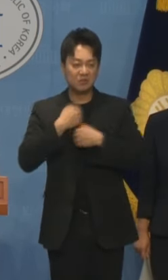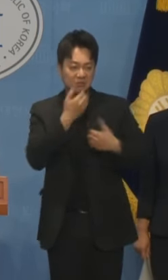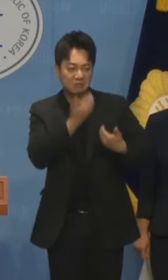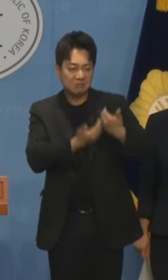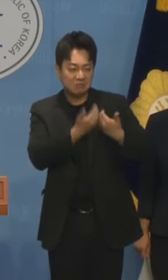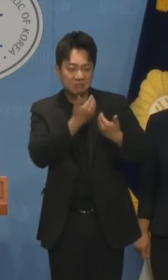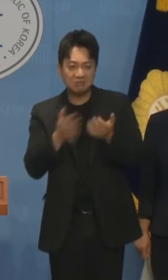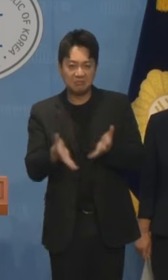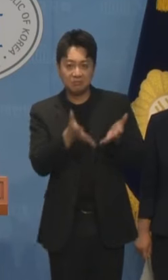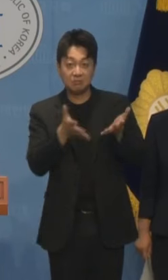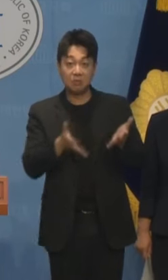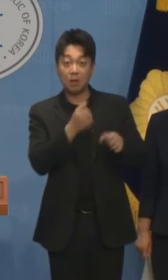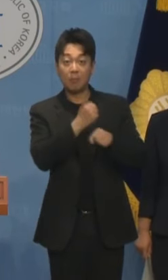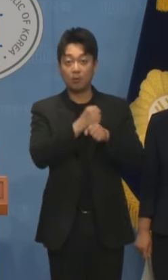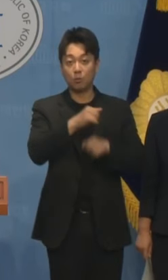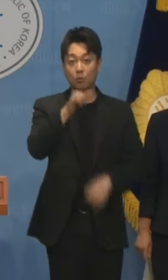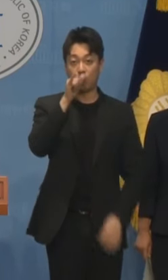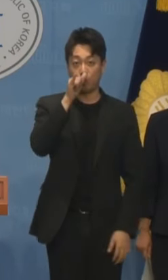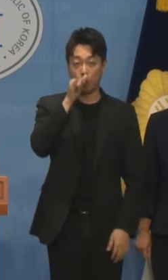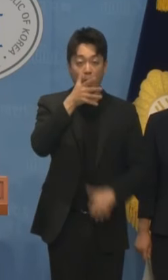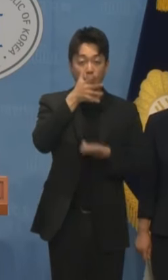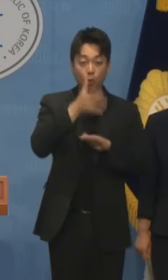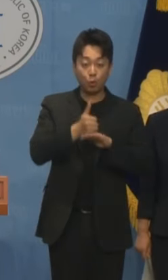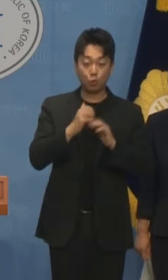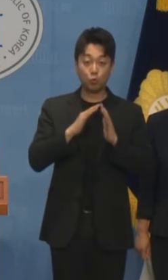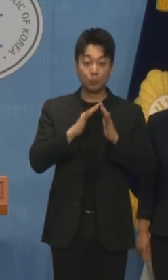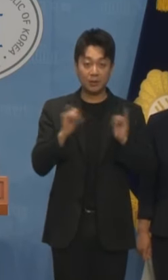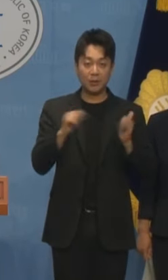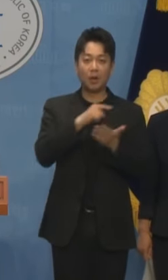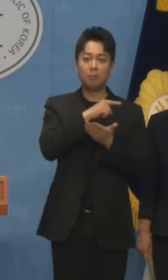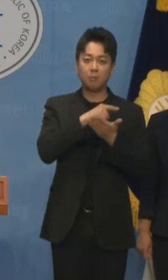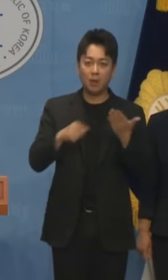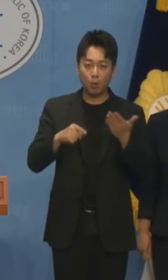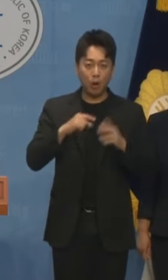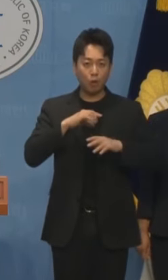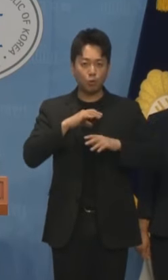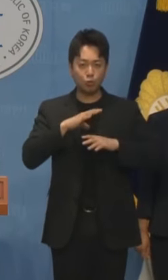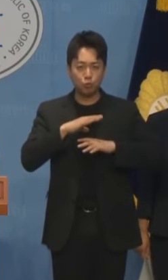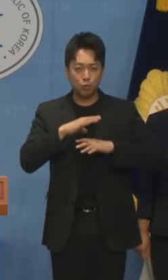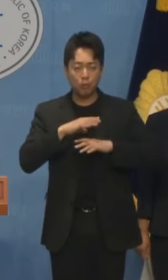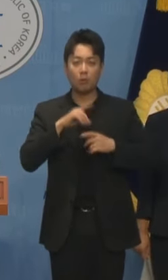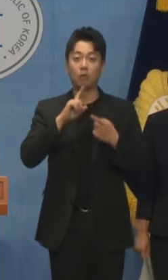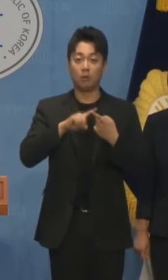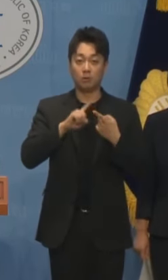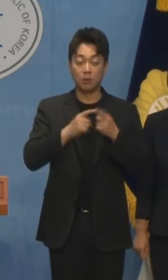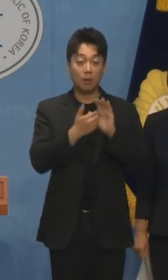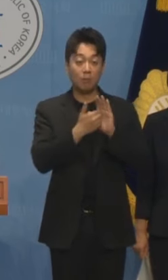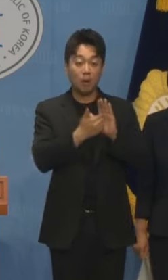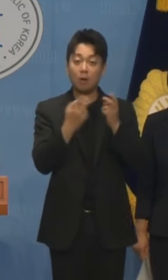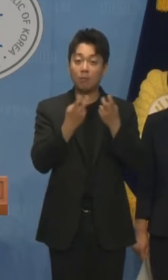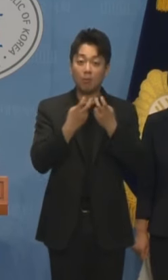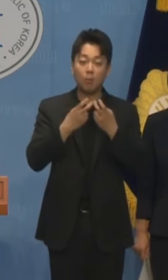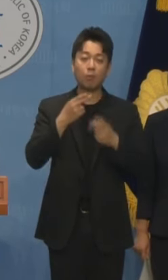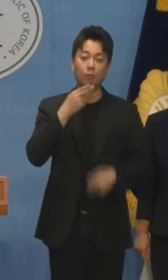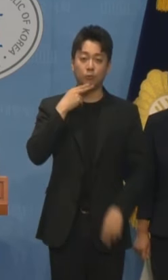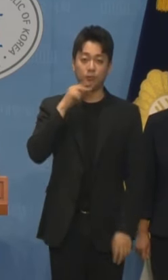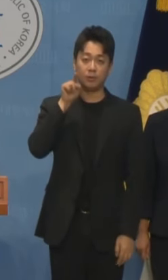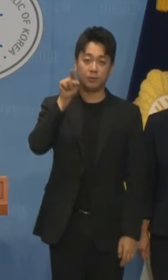고조시킬뿐 국민들이 감당해야 될 피해와 위협을 막는 그 어떤 대책도 내놓지 않고